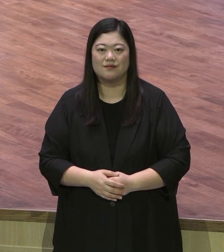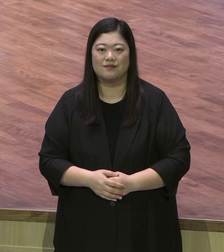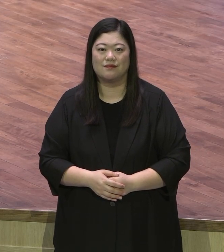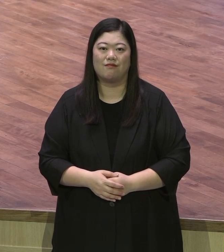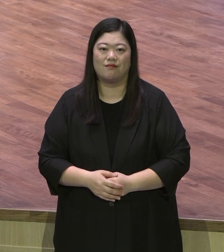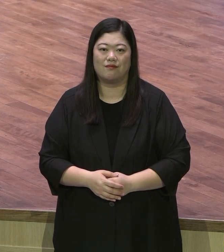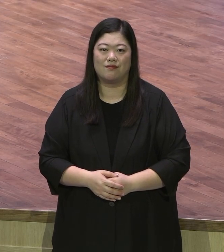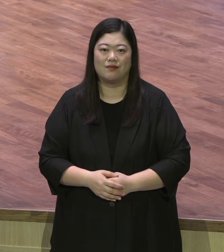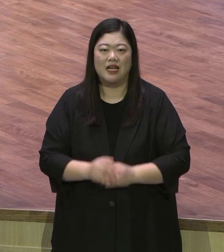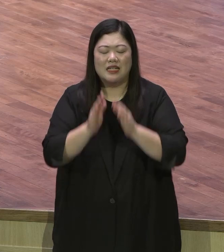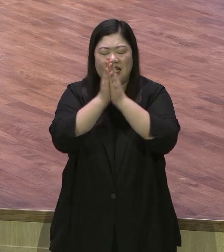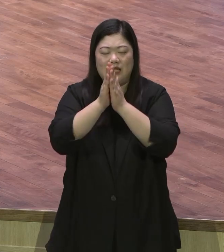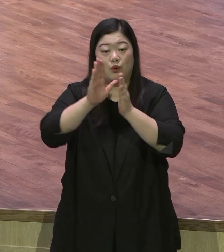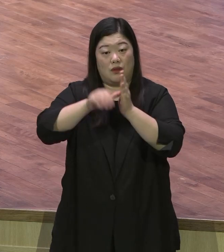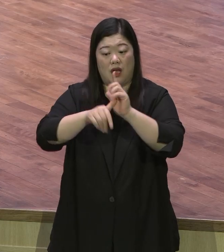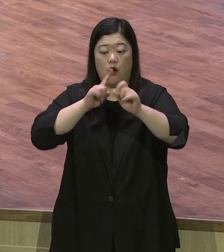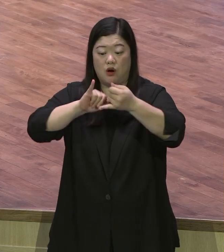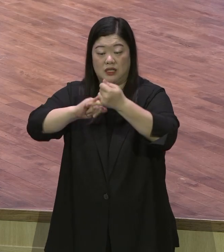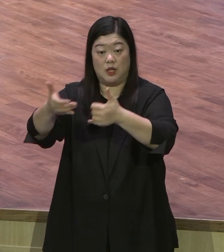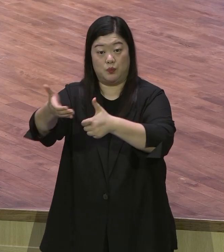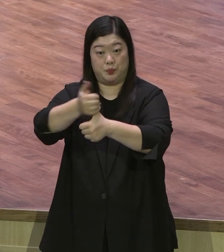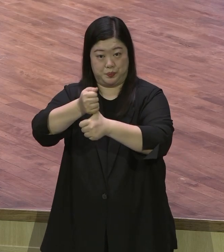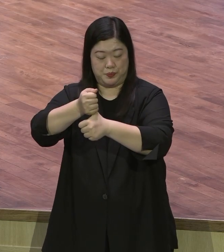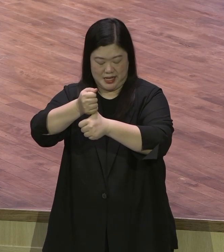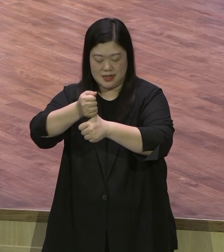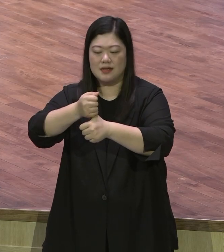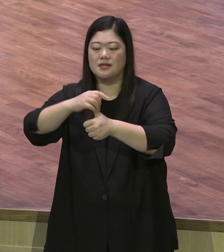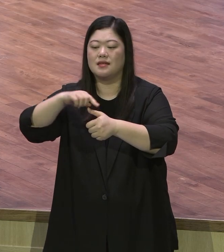언약 붙잡는 기도입니다. 그러면 어떤 놀라운 일이 나느냐